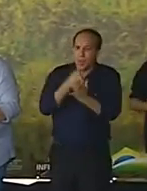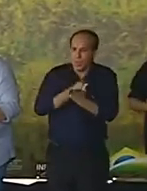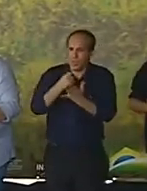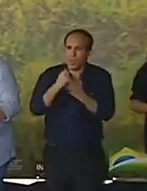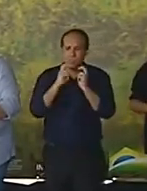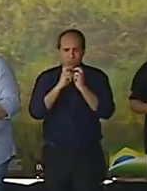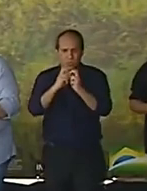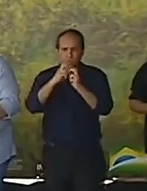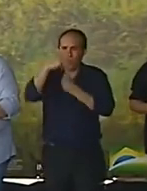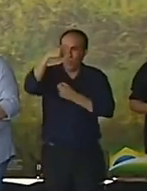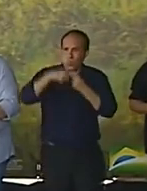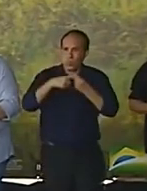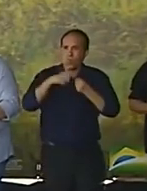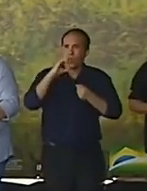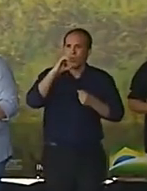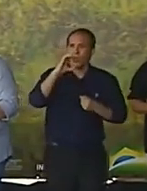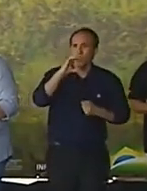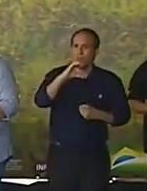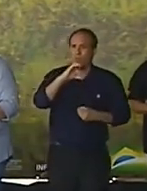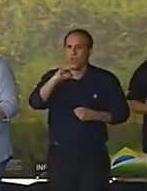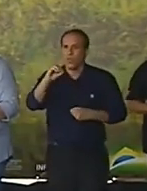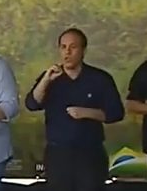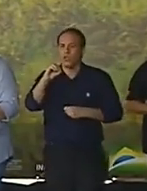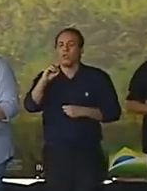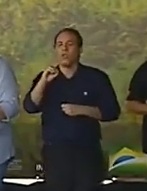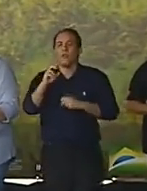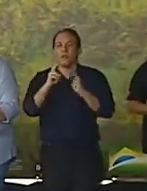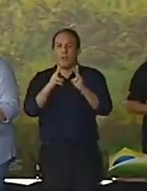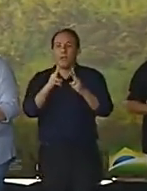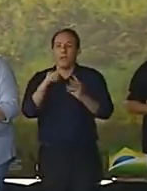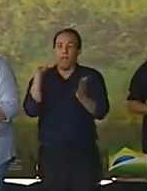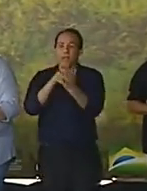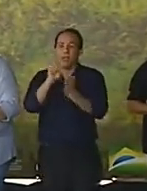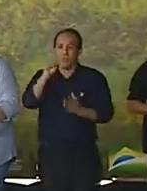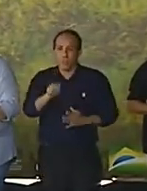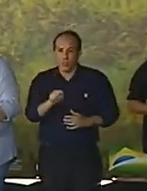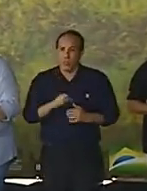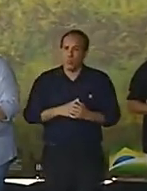Centro-Oeste esse ano, ligando o Vale do Araguaia à Ferrovia Norte-Sul.